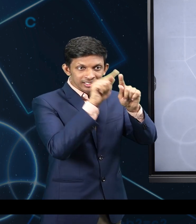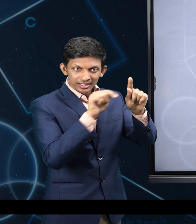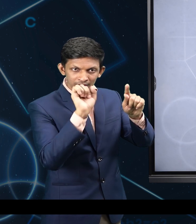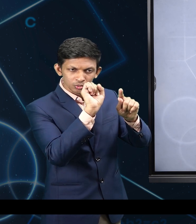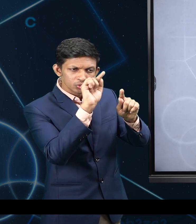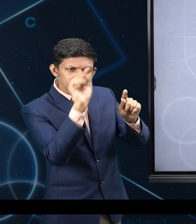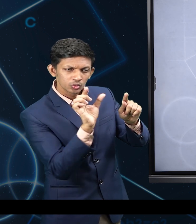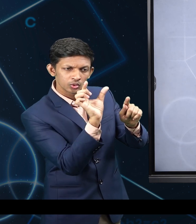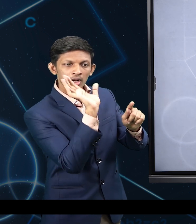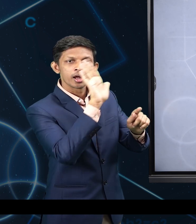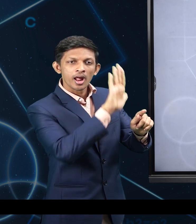ವಲಯದ ಪ್ರದೇಶ.